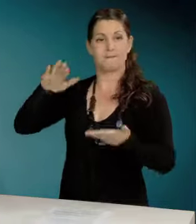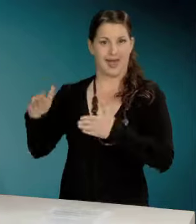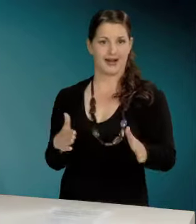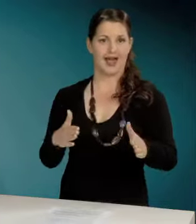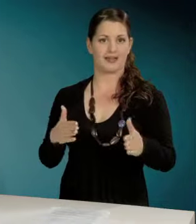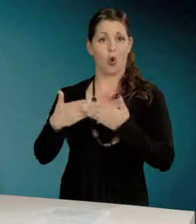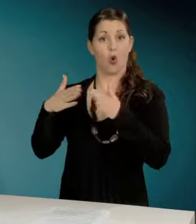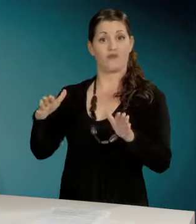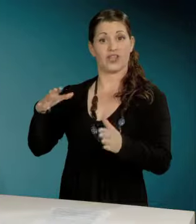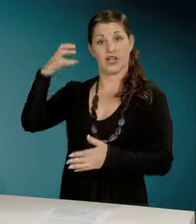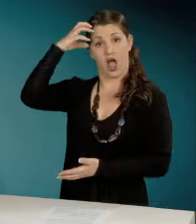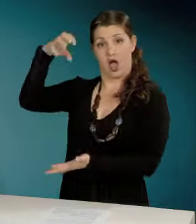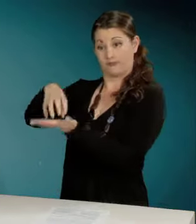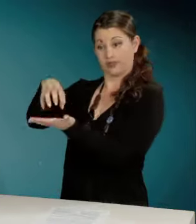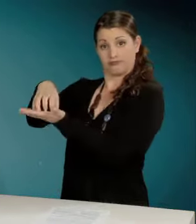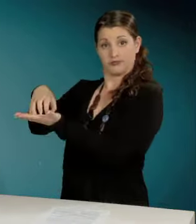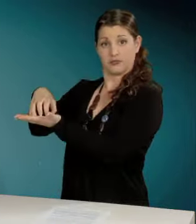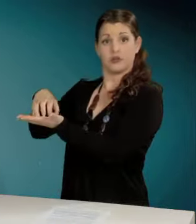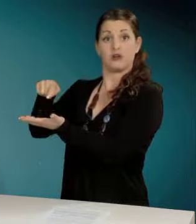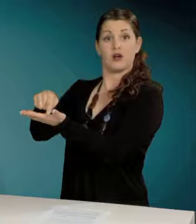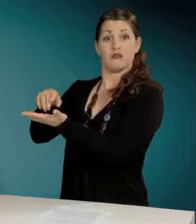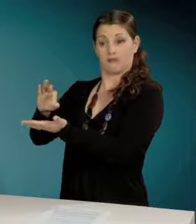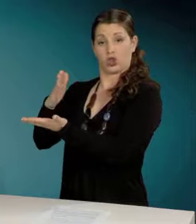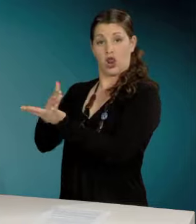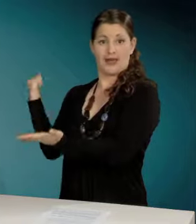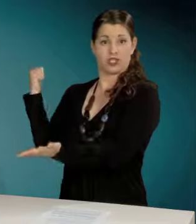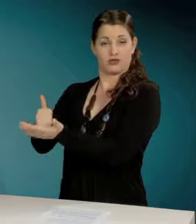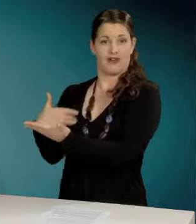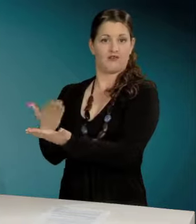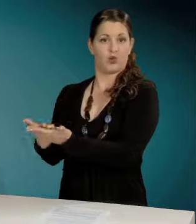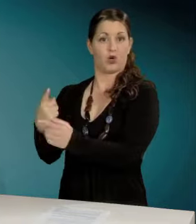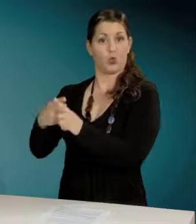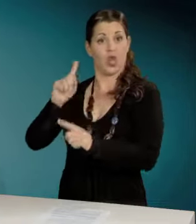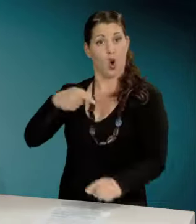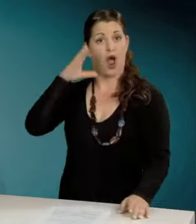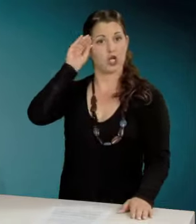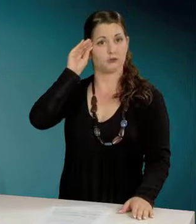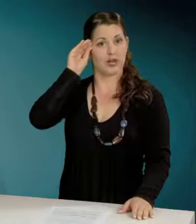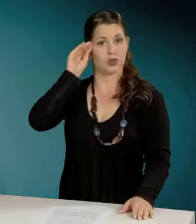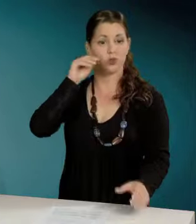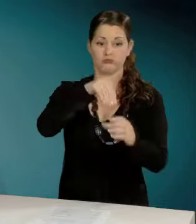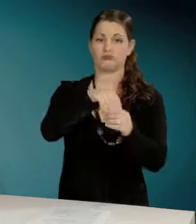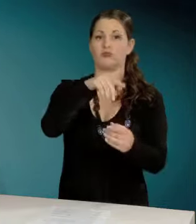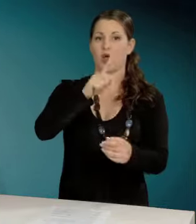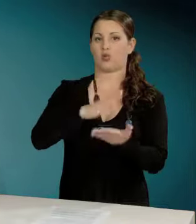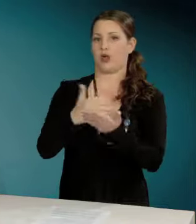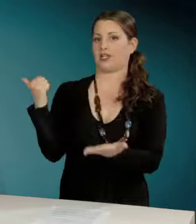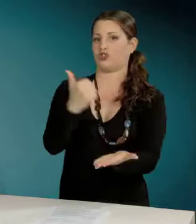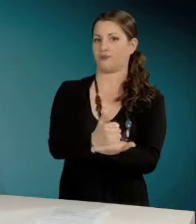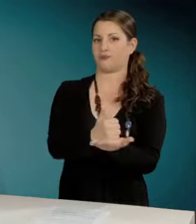nun ist bereit in öffentlichen ämtern dolmetscher zur verfügung zu stellen auch für ausbildungen werden dolmetscher angestellt